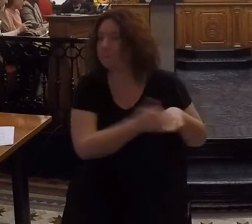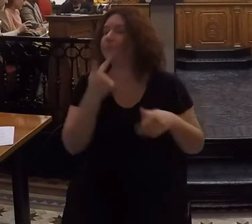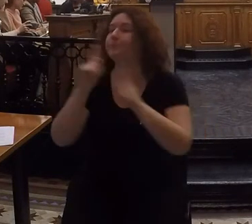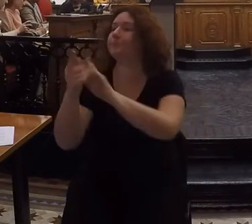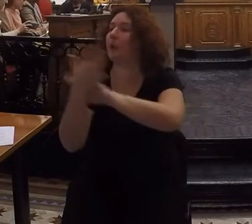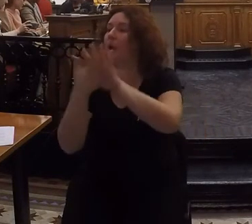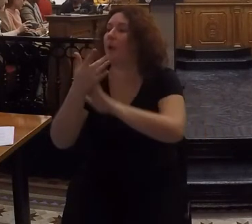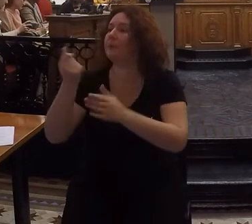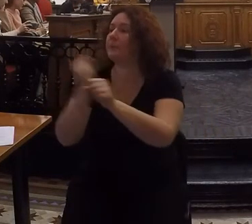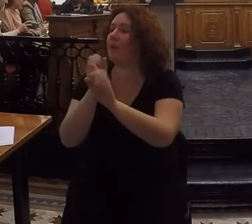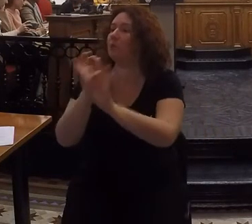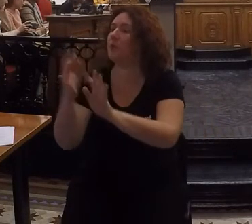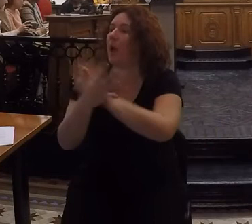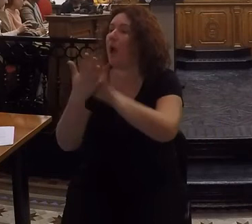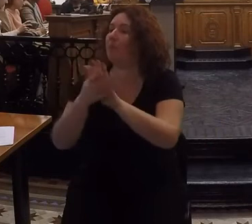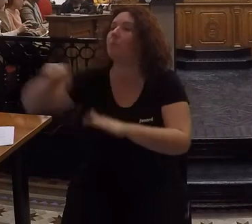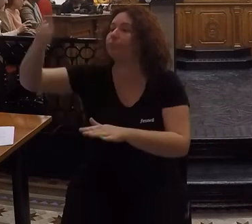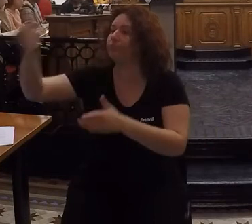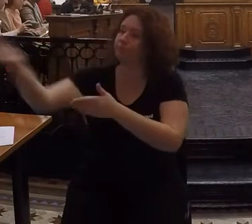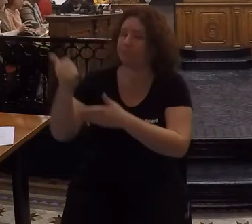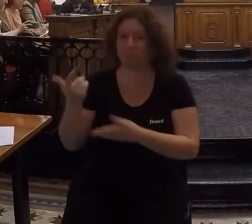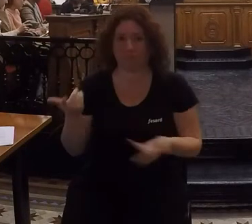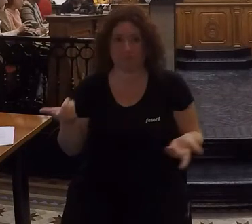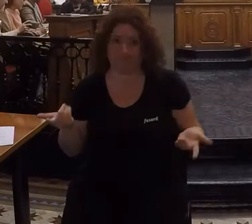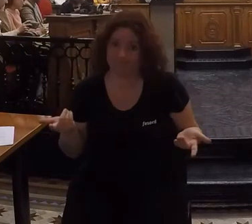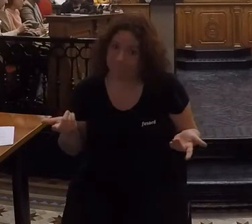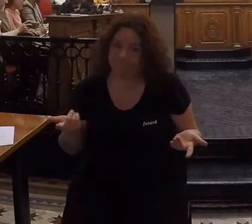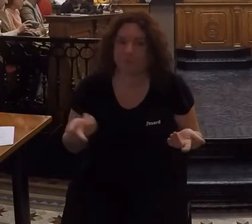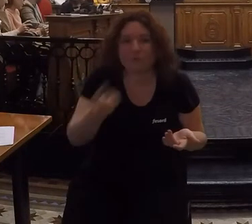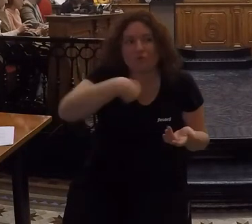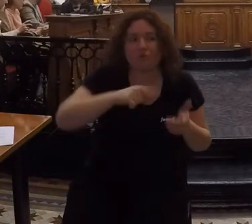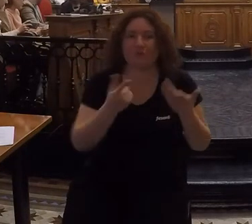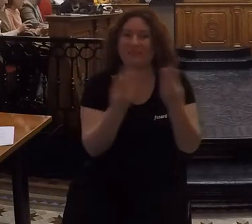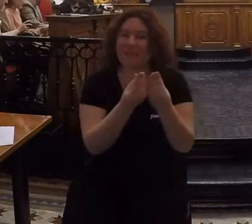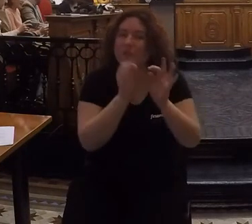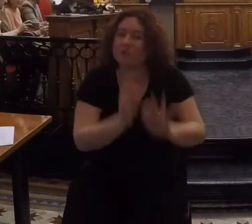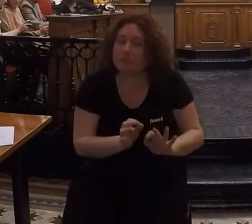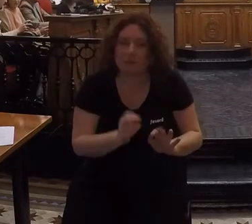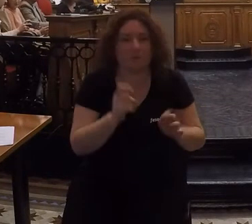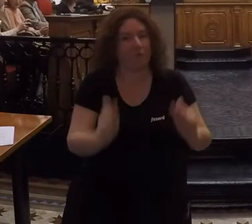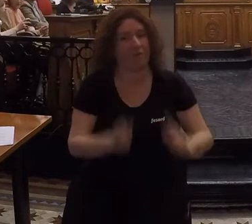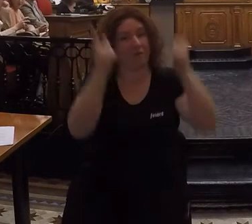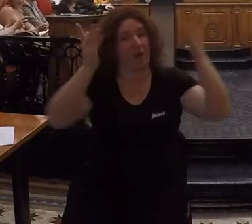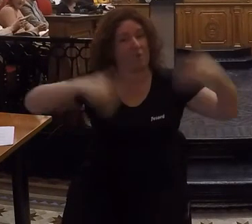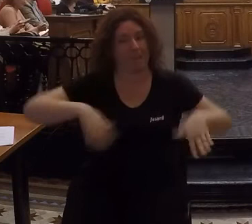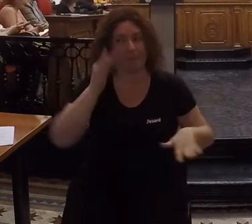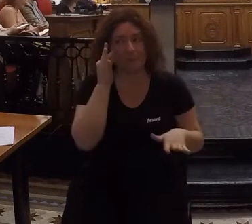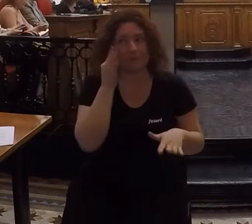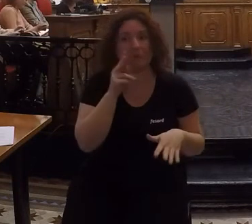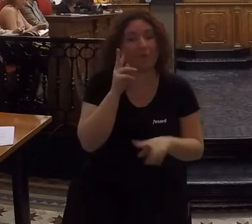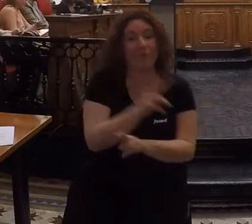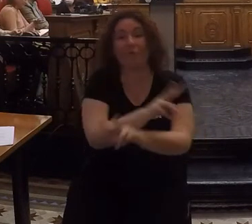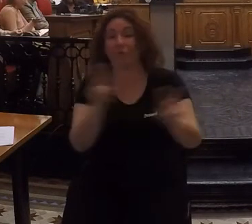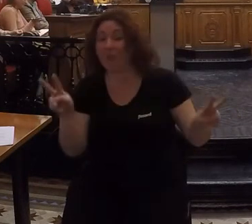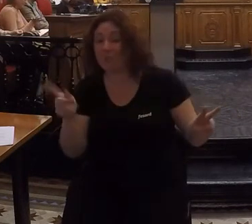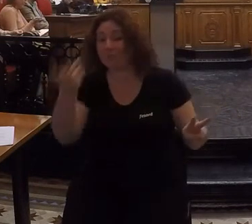personal está presupuestada en su totalidad. No tenemos los datos, pero nos tememos muy mucho que con el ritmo que ustedes